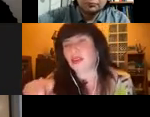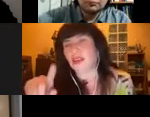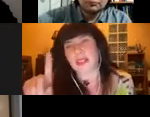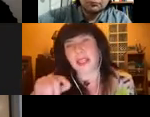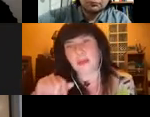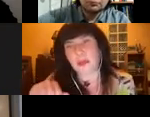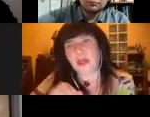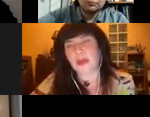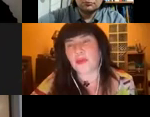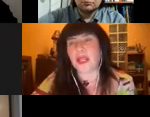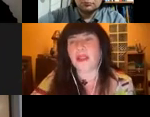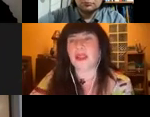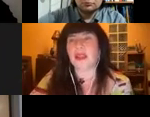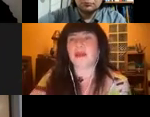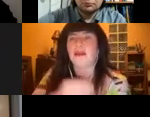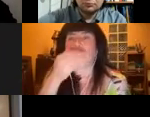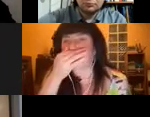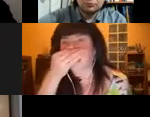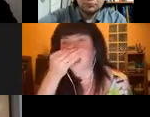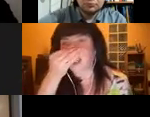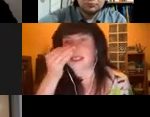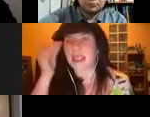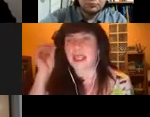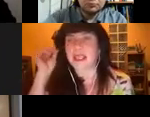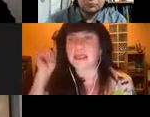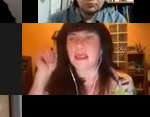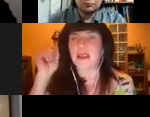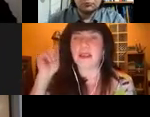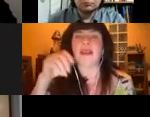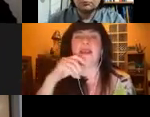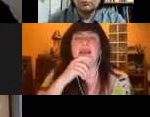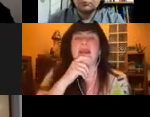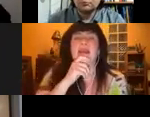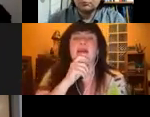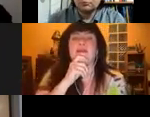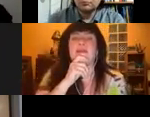mirar, yo creo que ese ejemplo podríamos mirar aquí, el de señar y decir, Fabi.